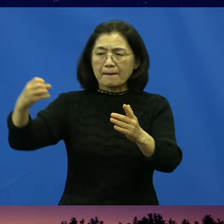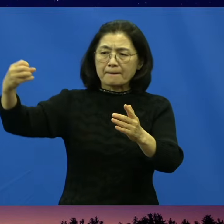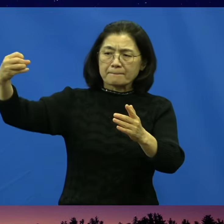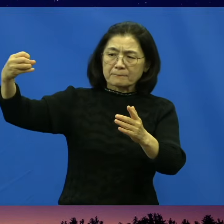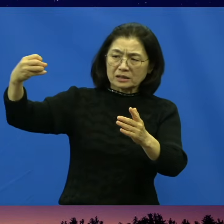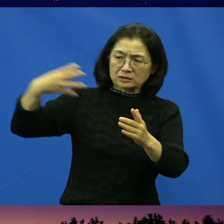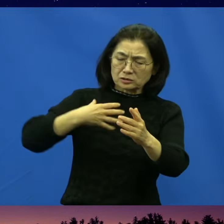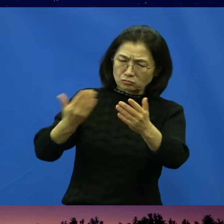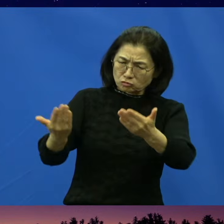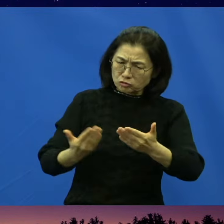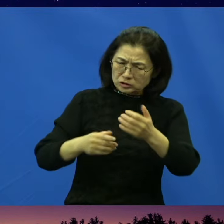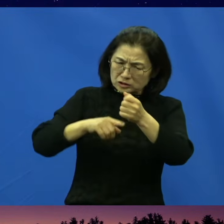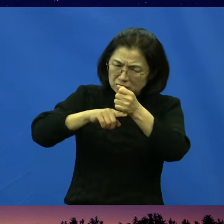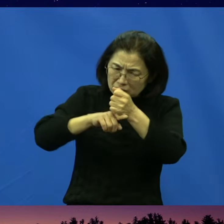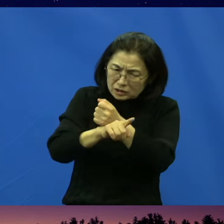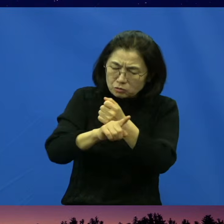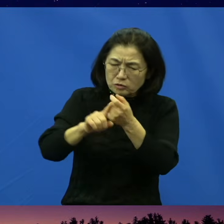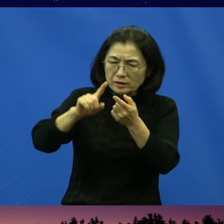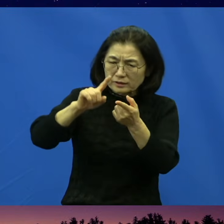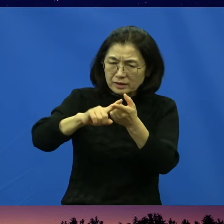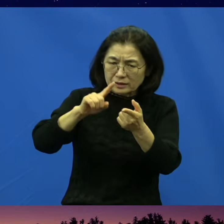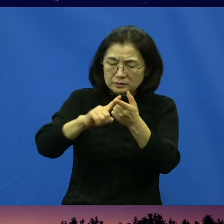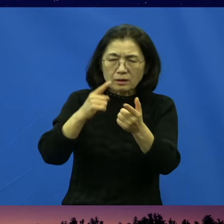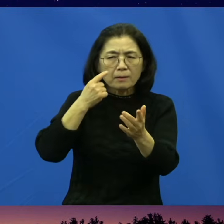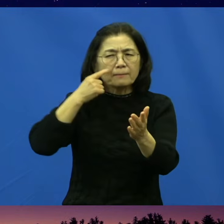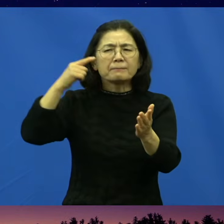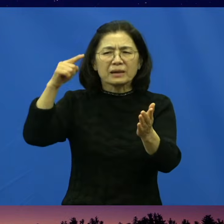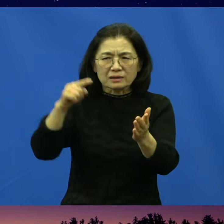주시는가, 그것을 찾게 된다는 것입니다.